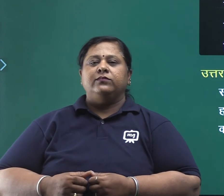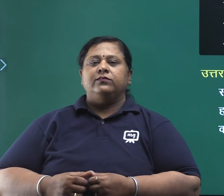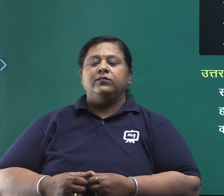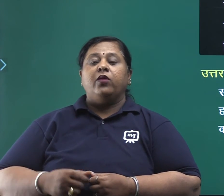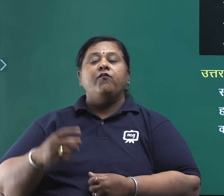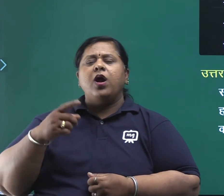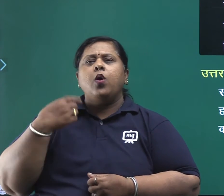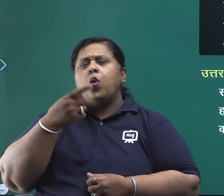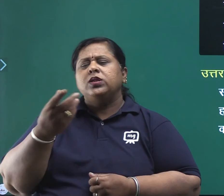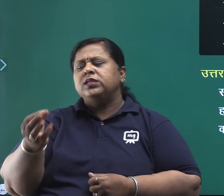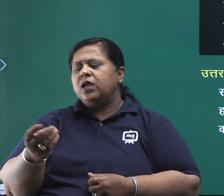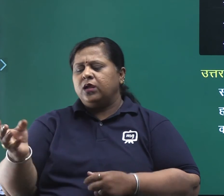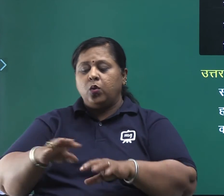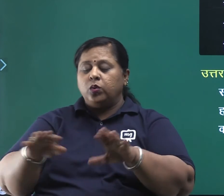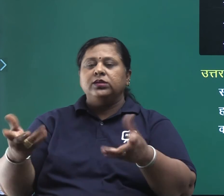व कौन से